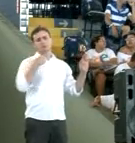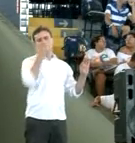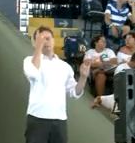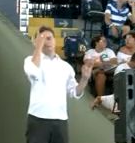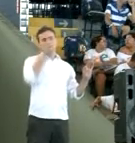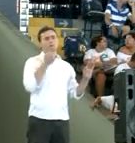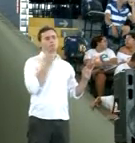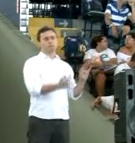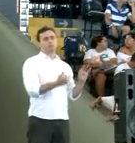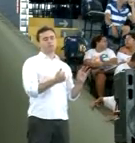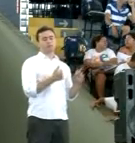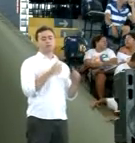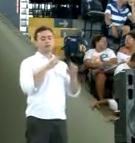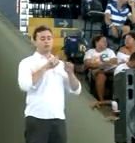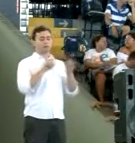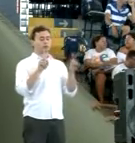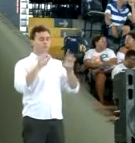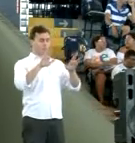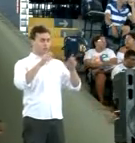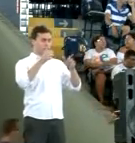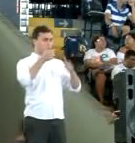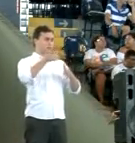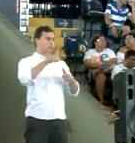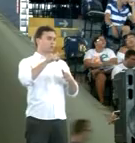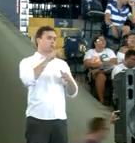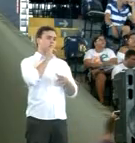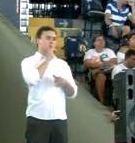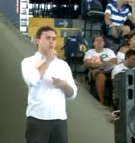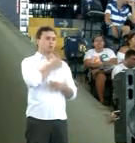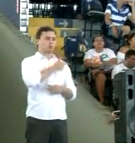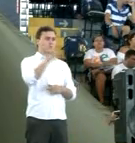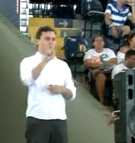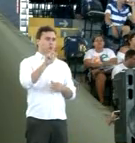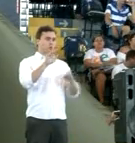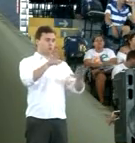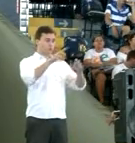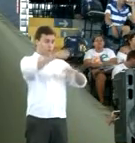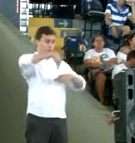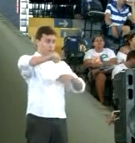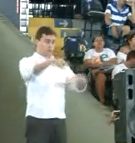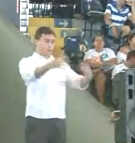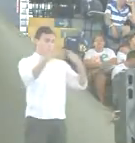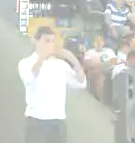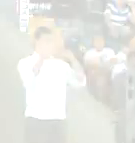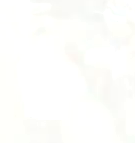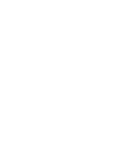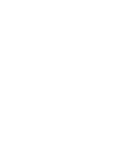número 2. E eu ainda vou resolver de duas maneiras, agora eu quero todo mundo com atenção. Galera,